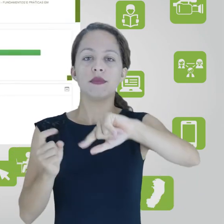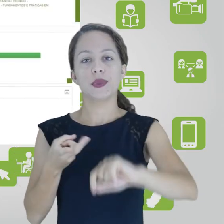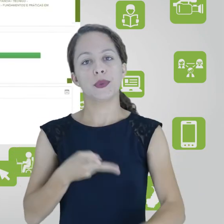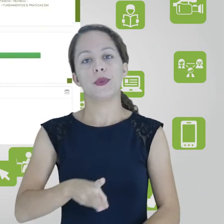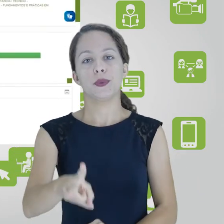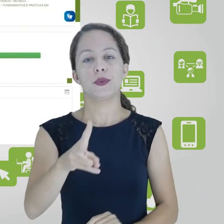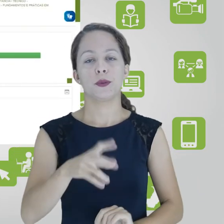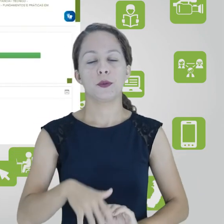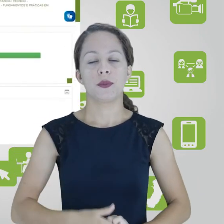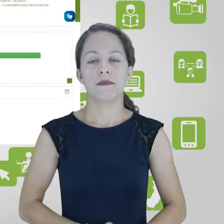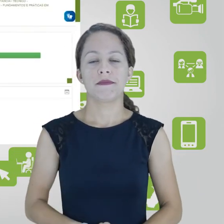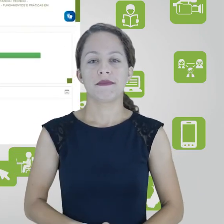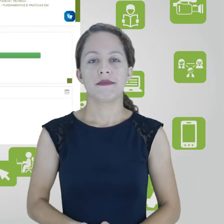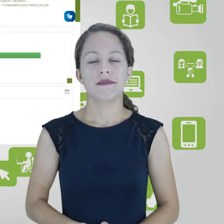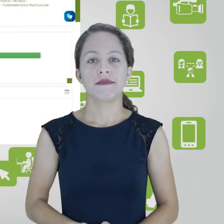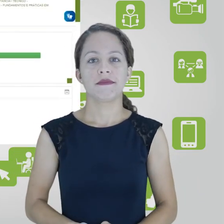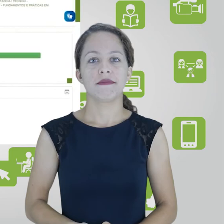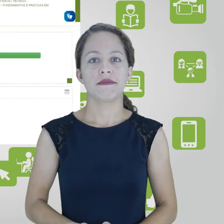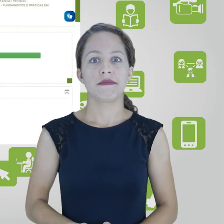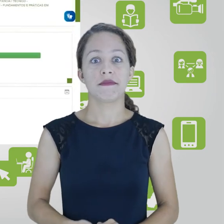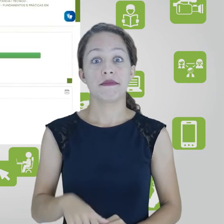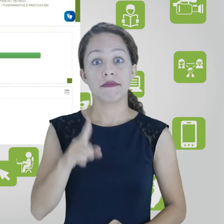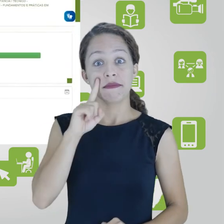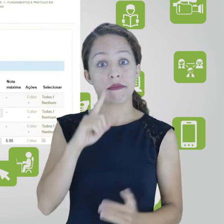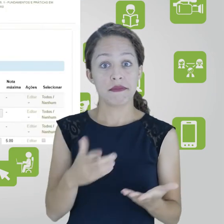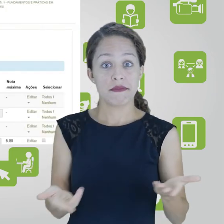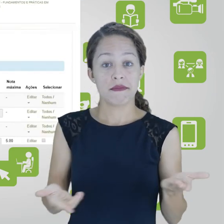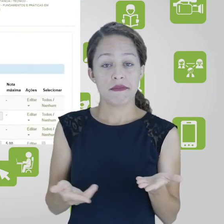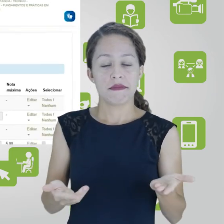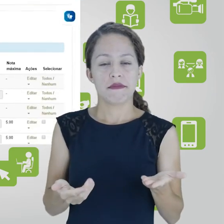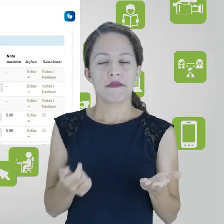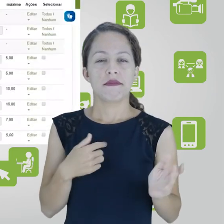Não preciso fazer nada. Continuo.